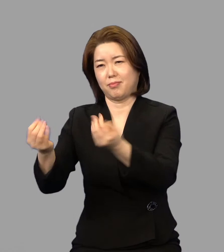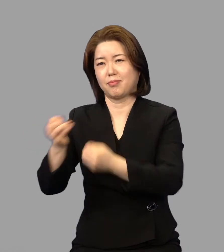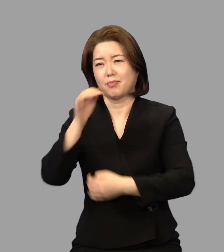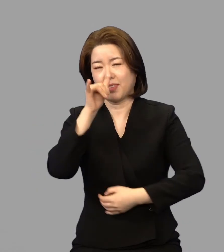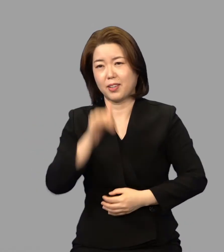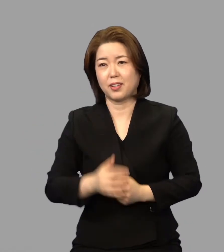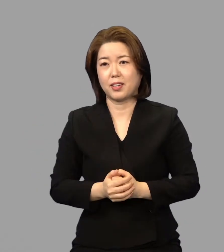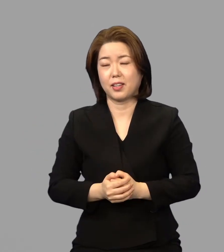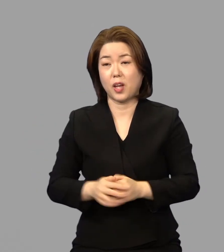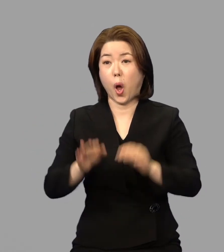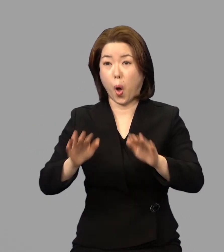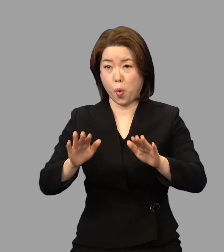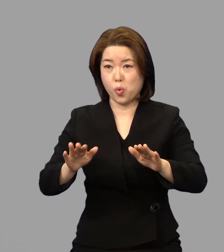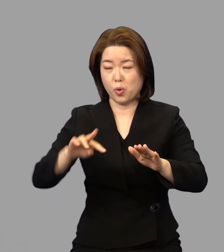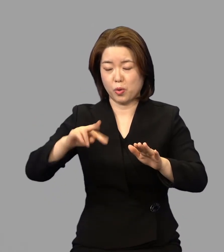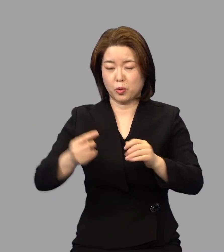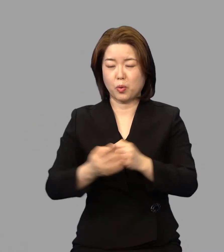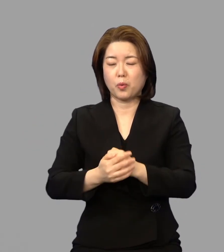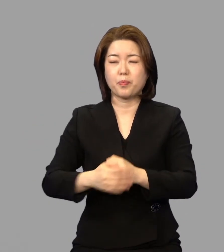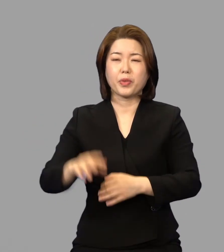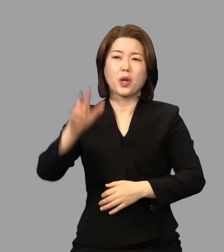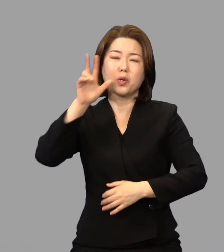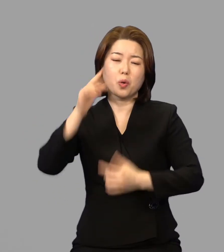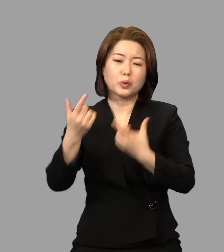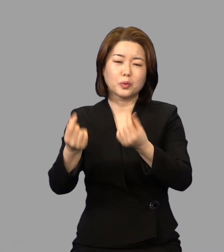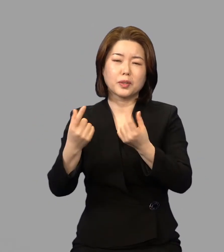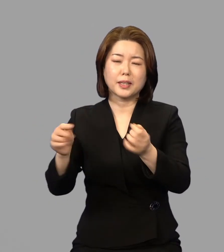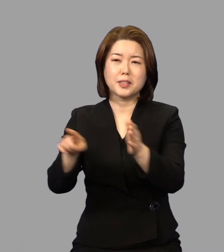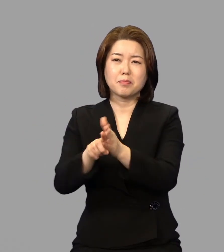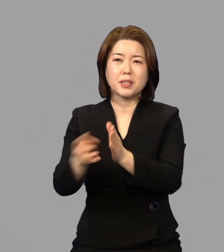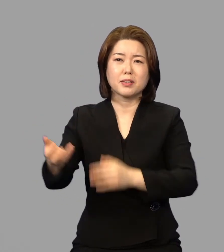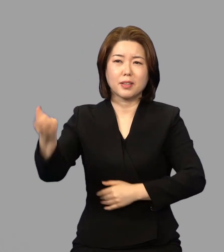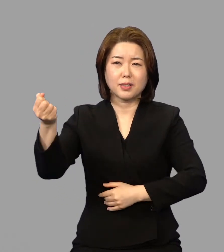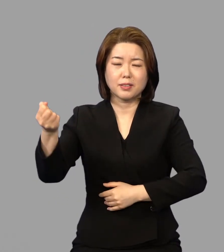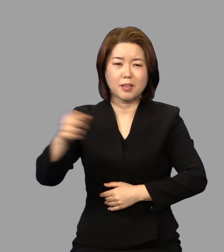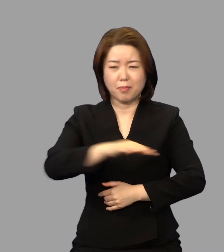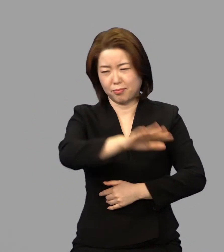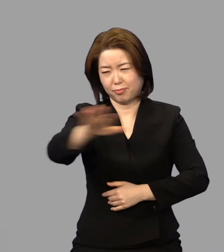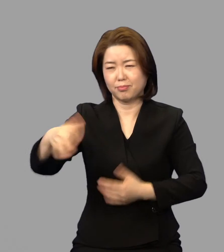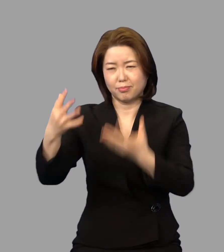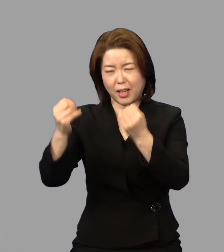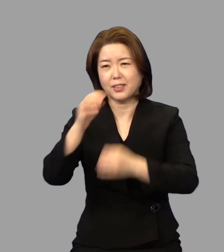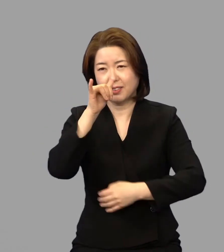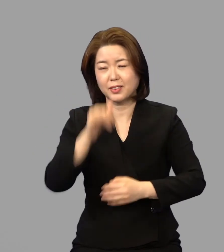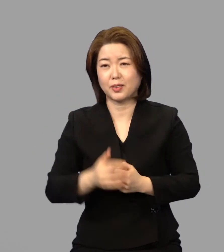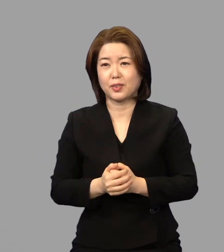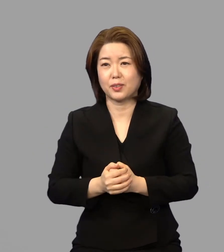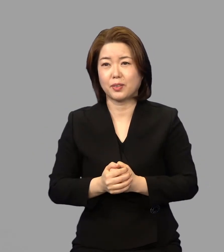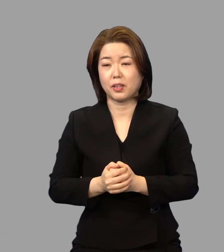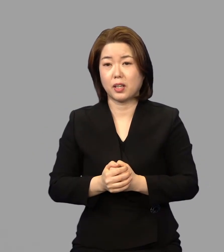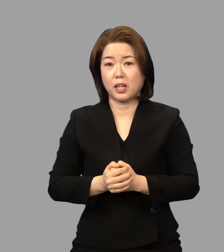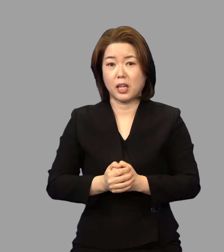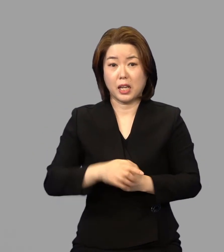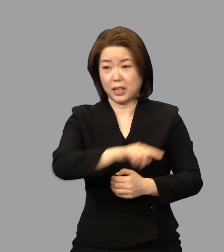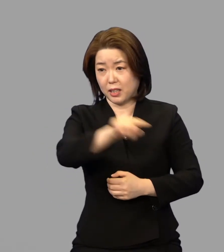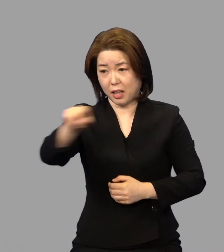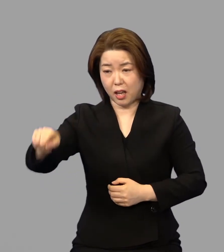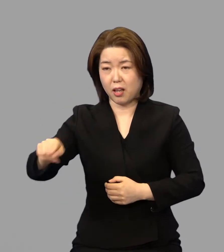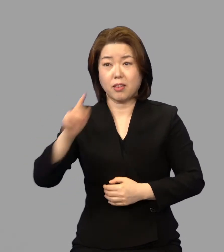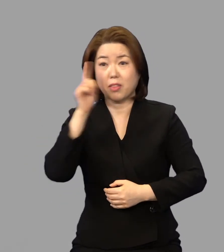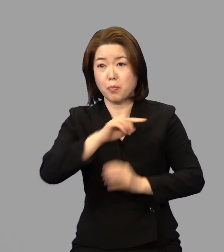이 자리에도 여호수아와 같은 믿음을 가진 사람 많습니다. 그 사람들이 다 나쁜 사람